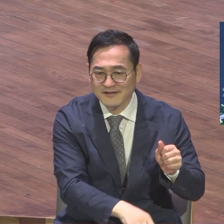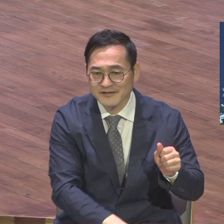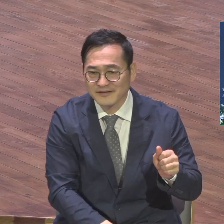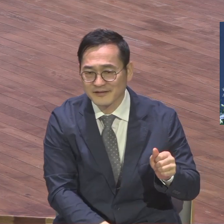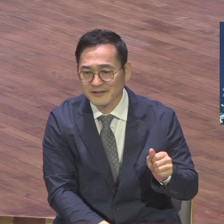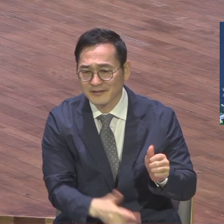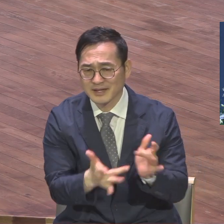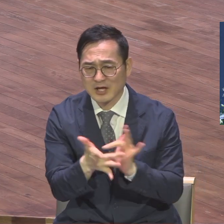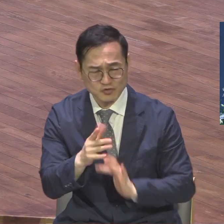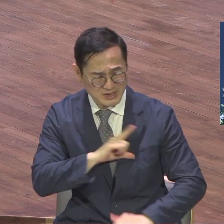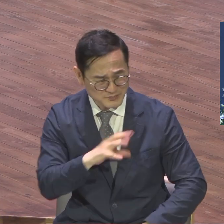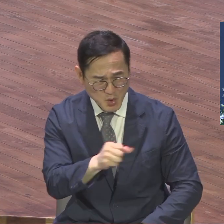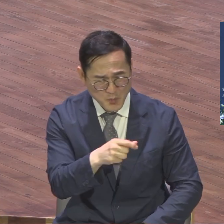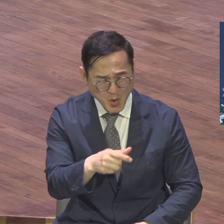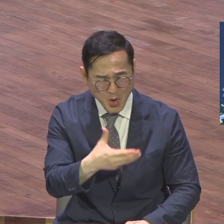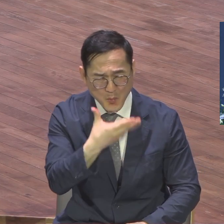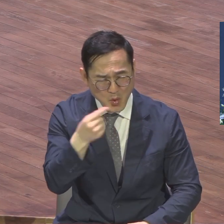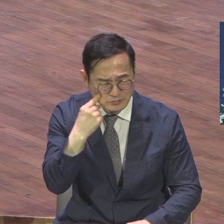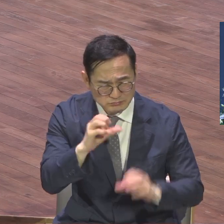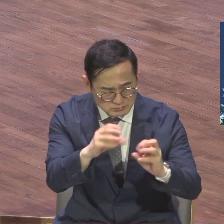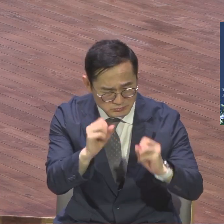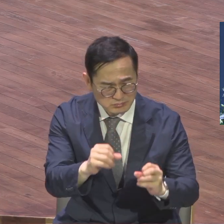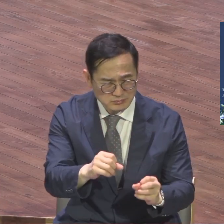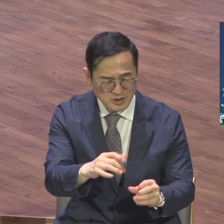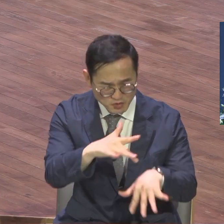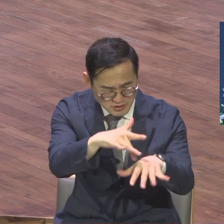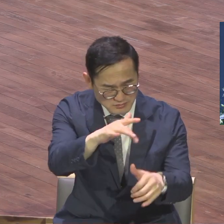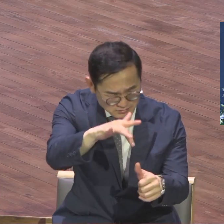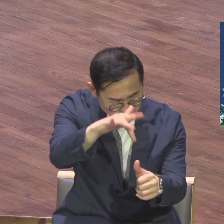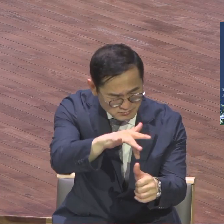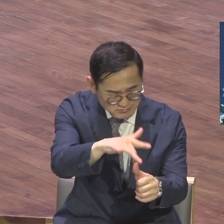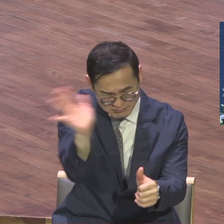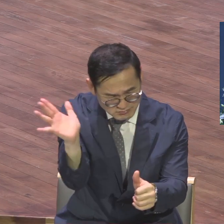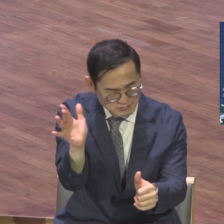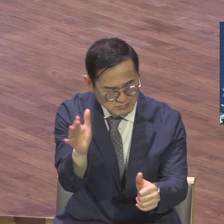예수 이름으로 너 그런 거 하지 마라고 그렇게